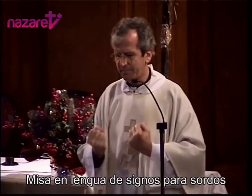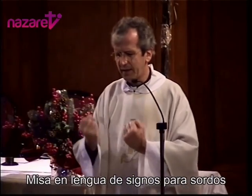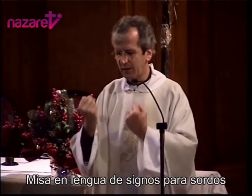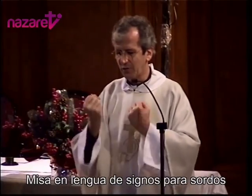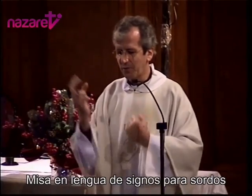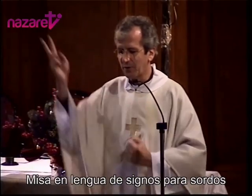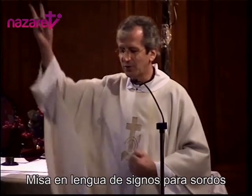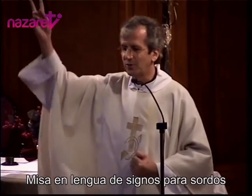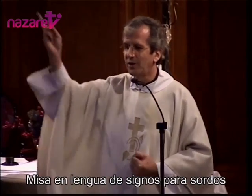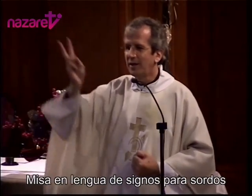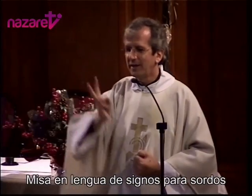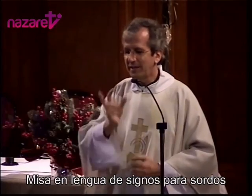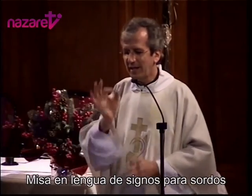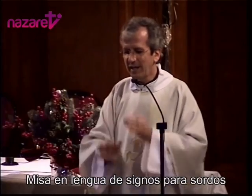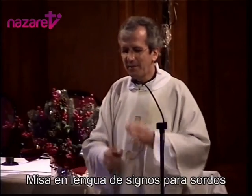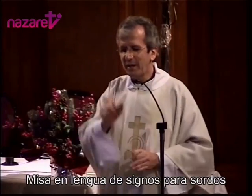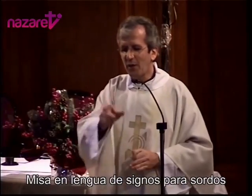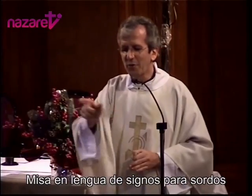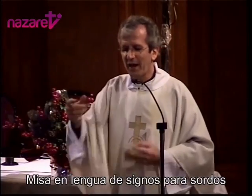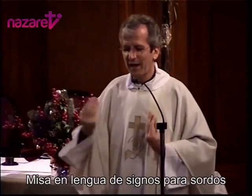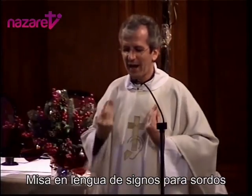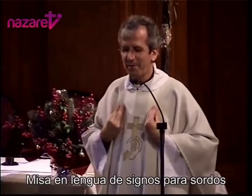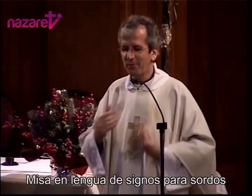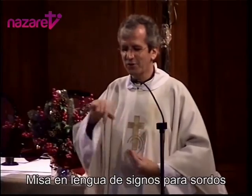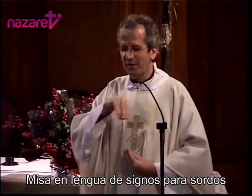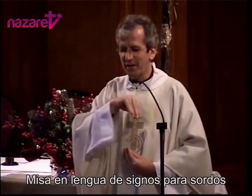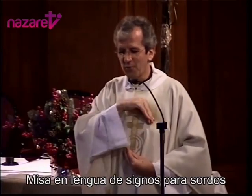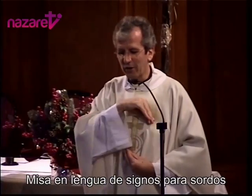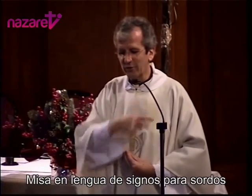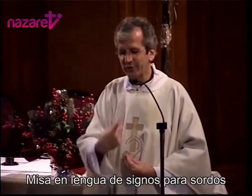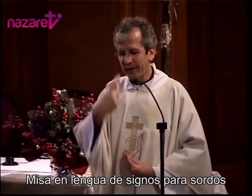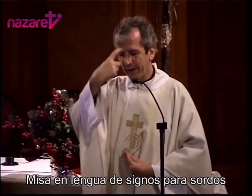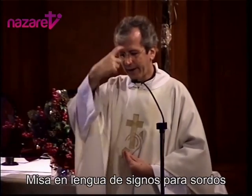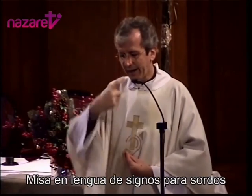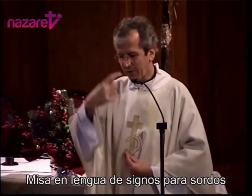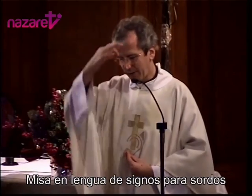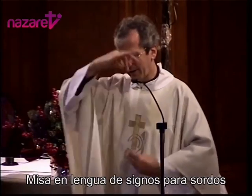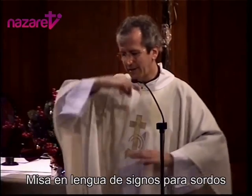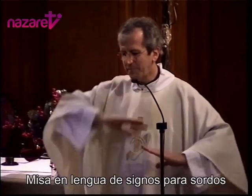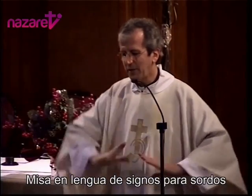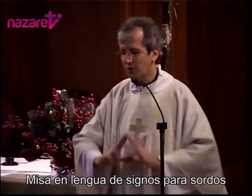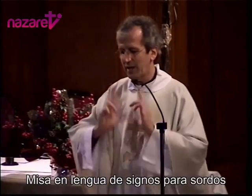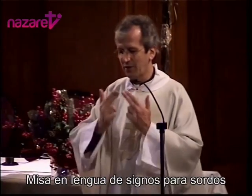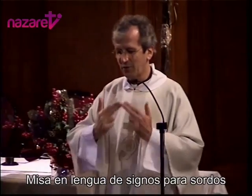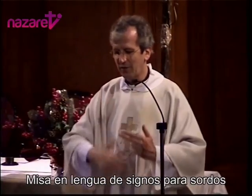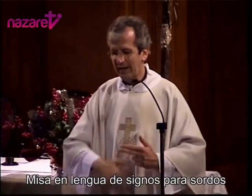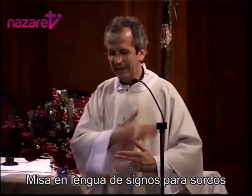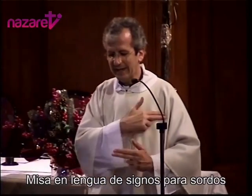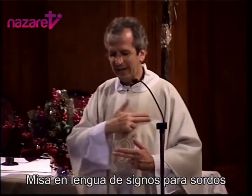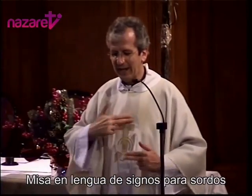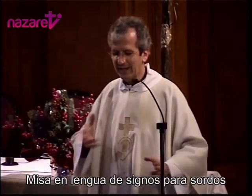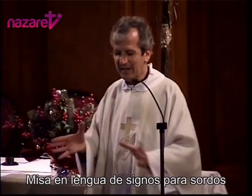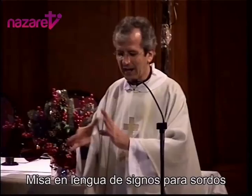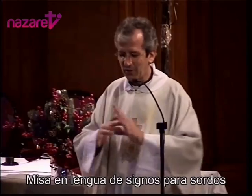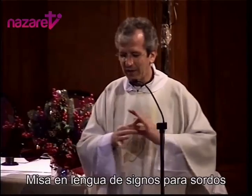Dios Padre Todopoderoso. Desde allí ha de venir a juzgar a vivos y muertos. Creo en el Espíritu Santo, la